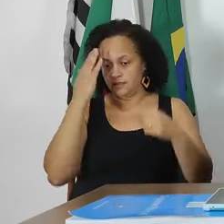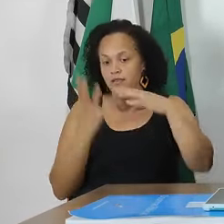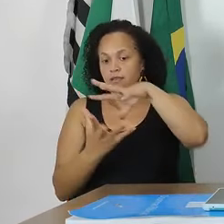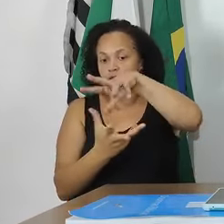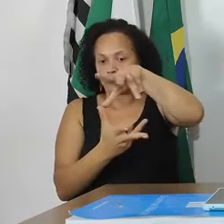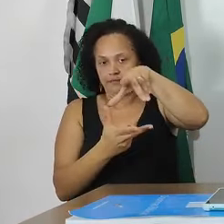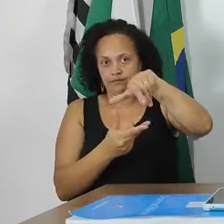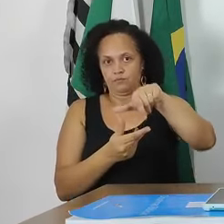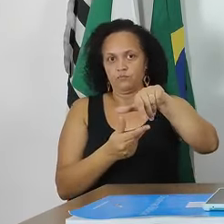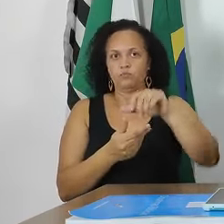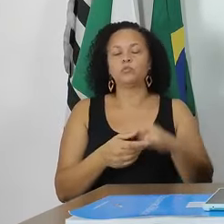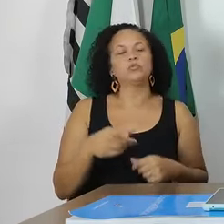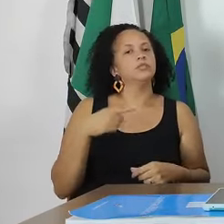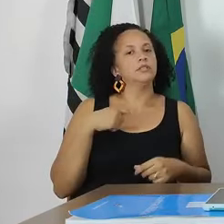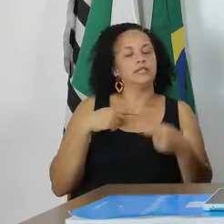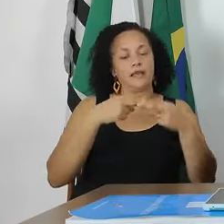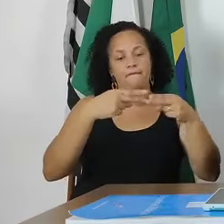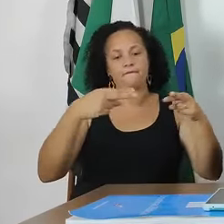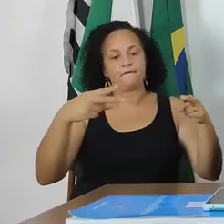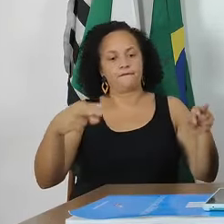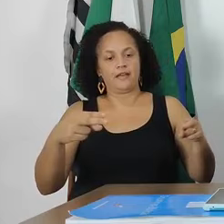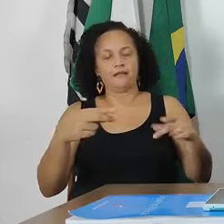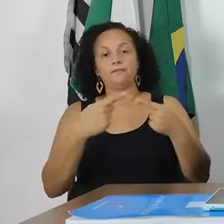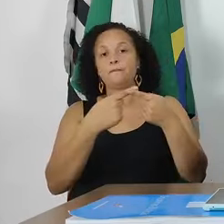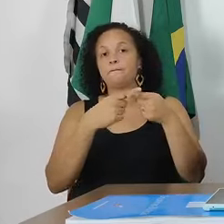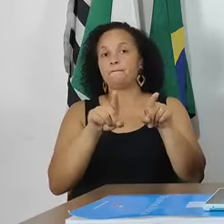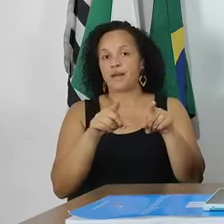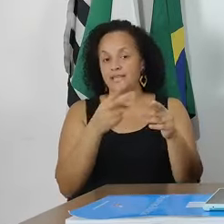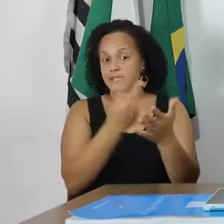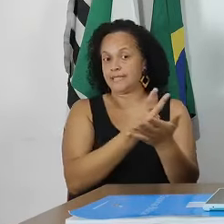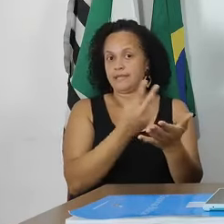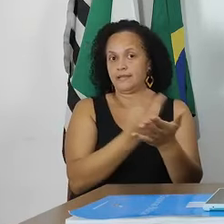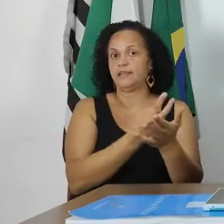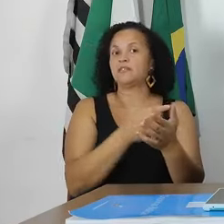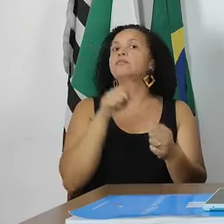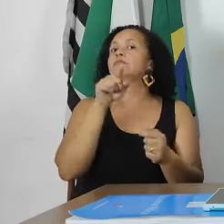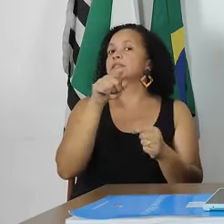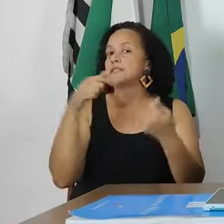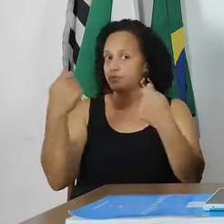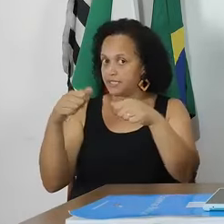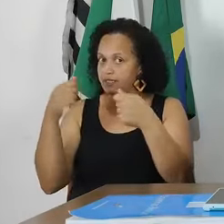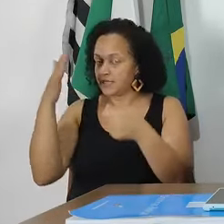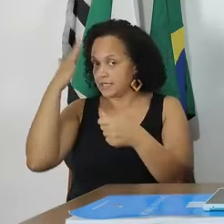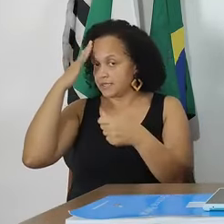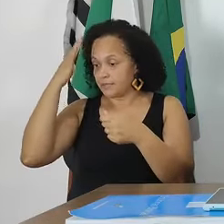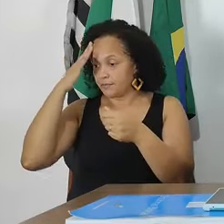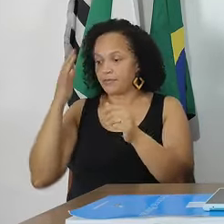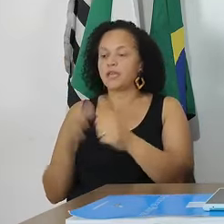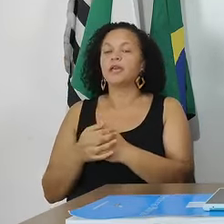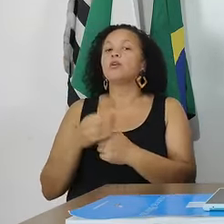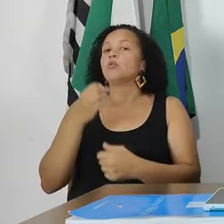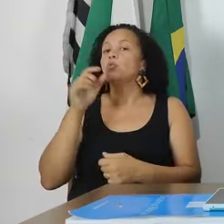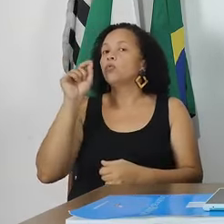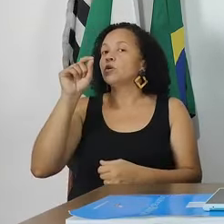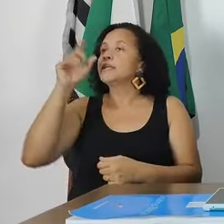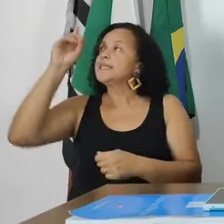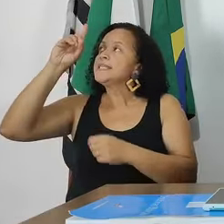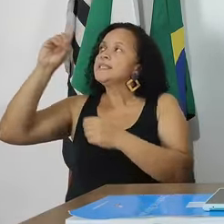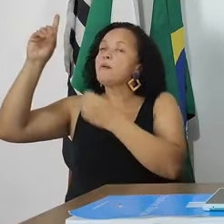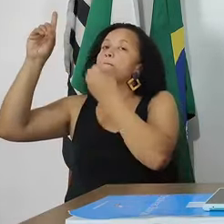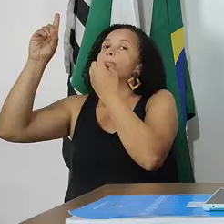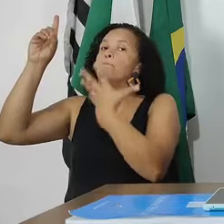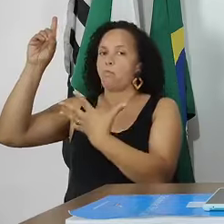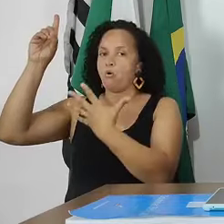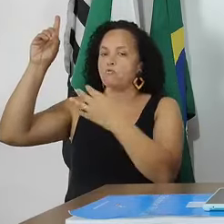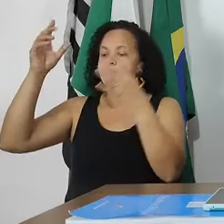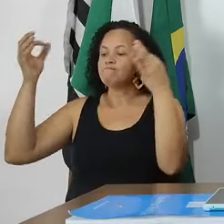boa, agradável e perfeita vontade de Deus. Como que eu vou saber qual é a boa, perfeita e agradável